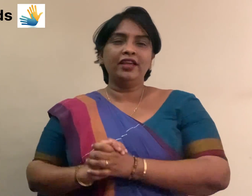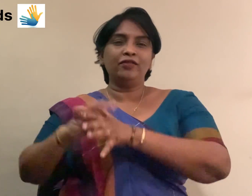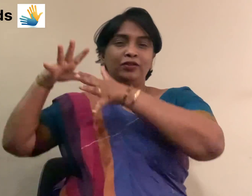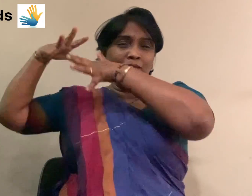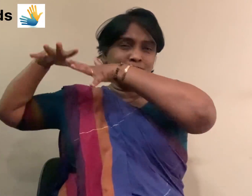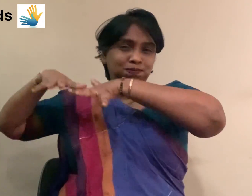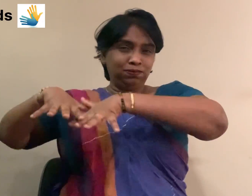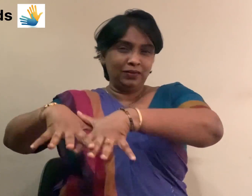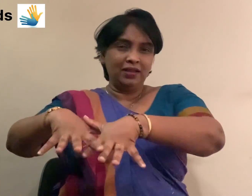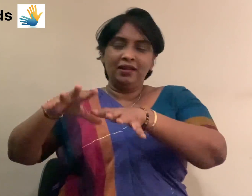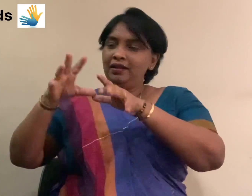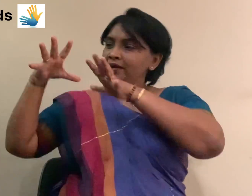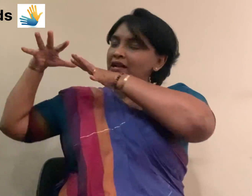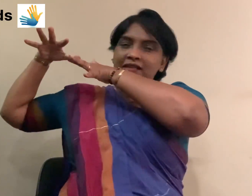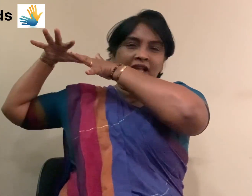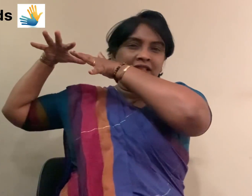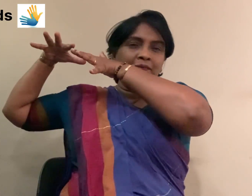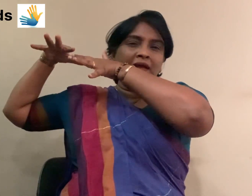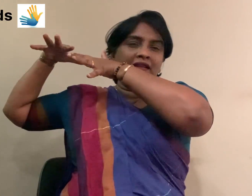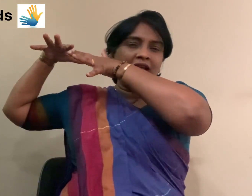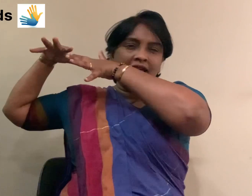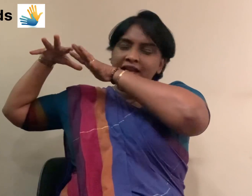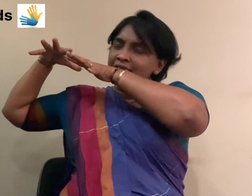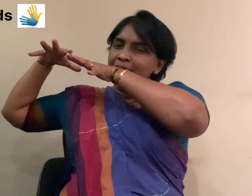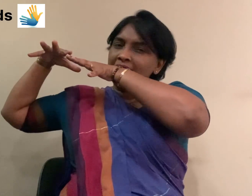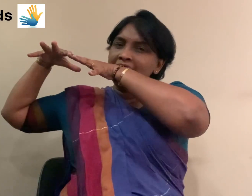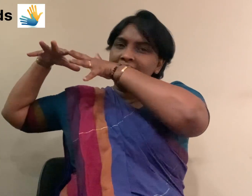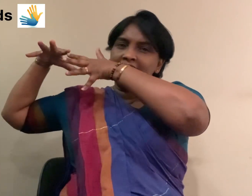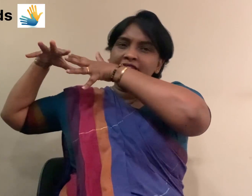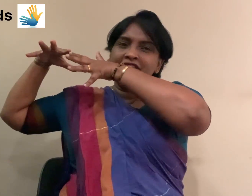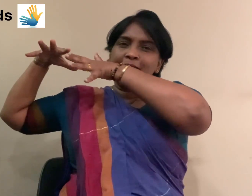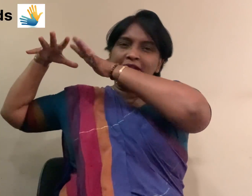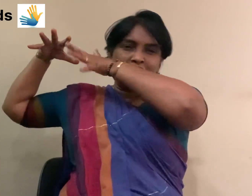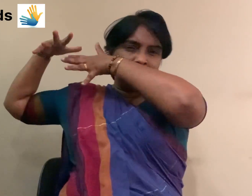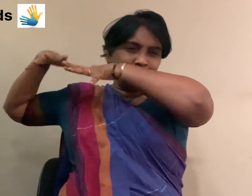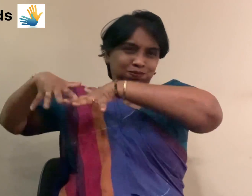යනකොට කන්ද ගලාගෙන පල්ලෙහාට යන විදිහට පෙන්නනවා.